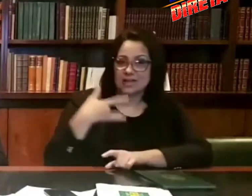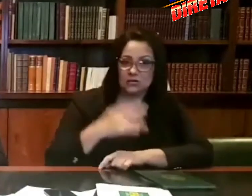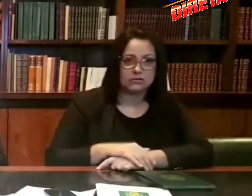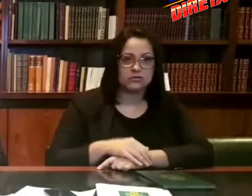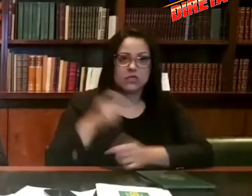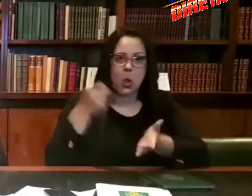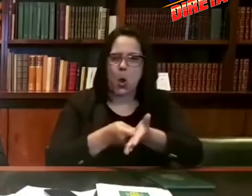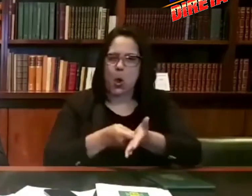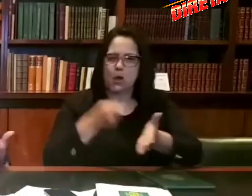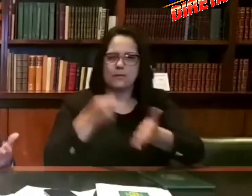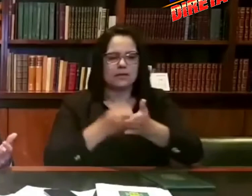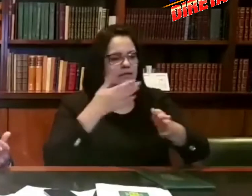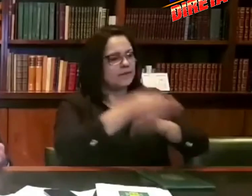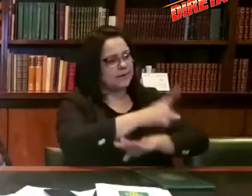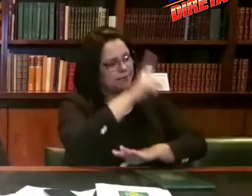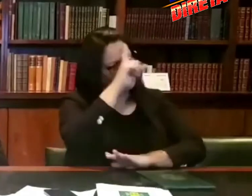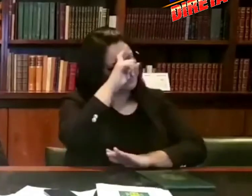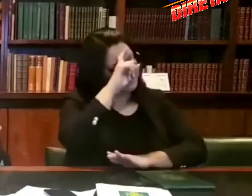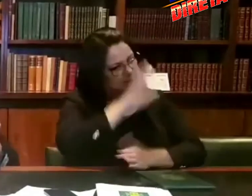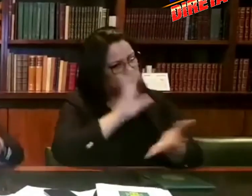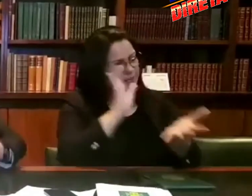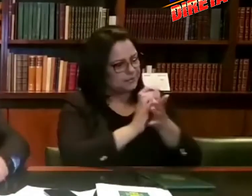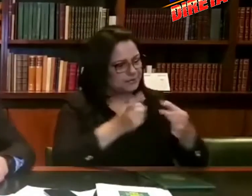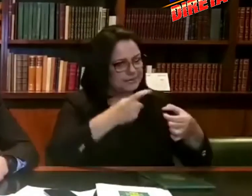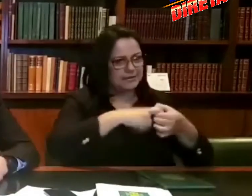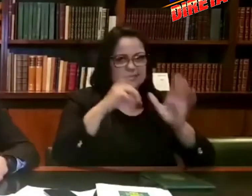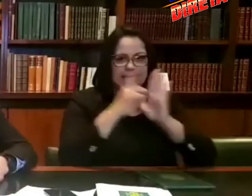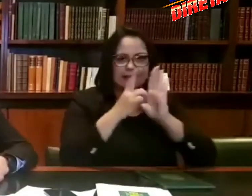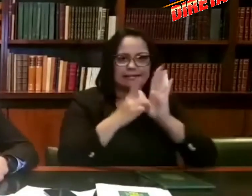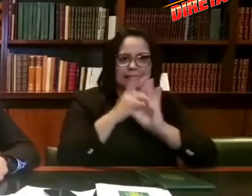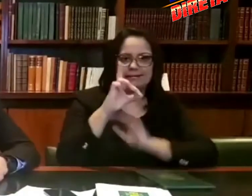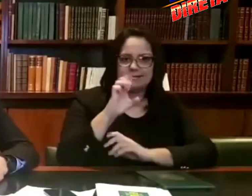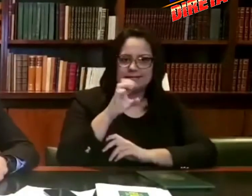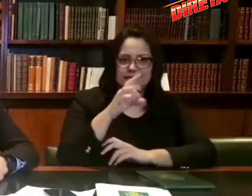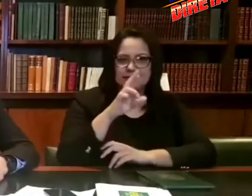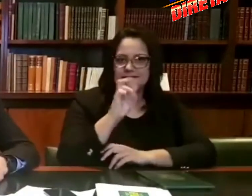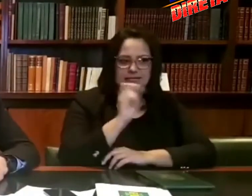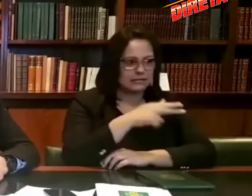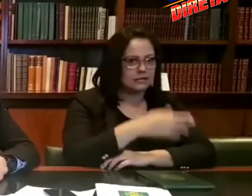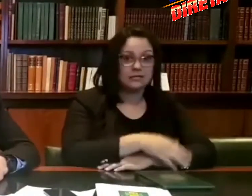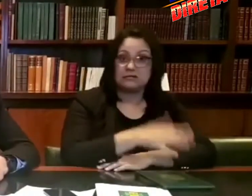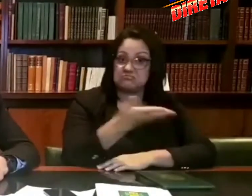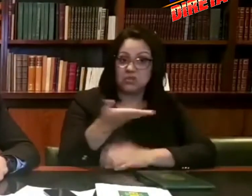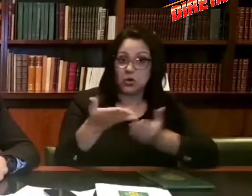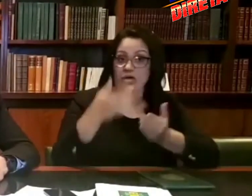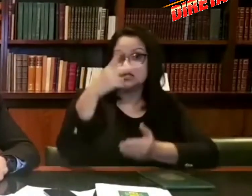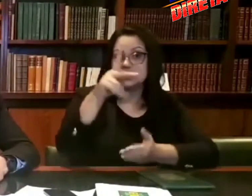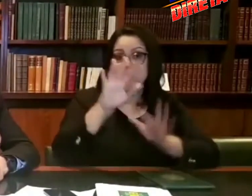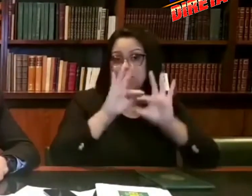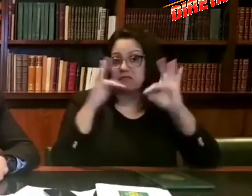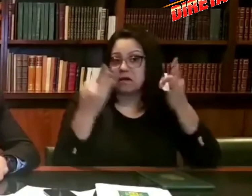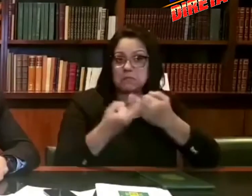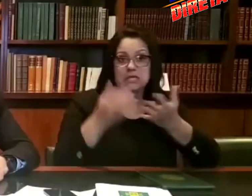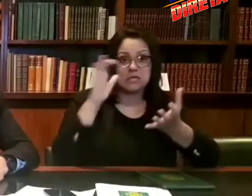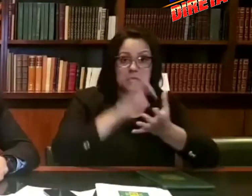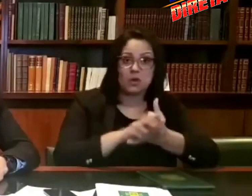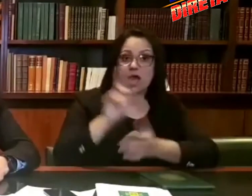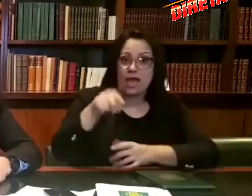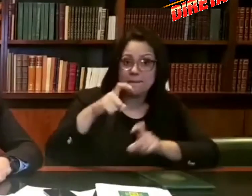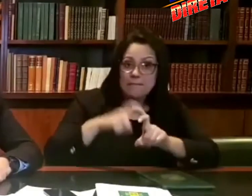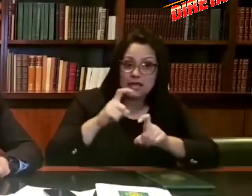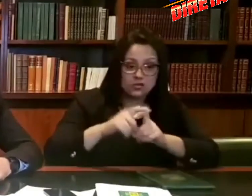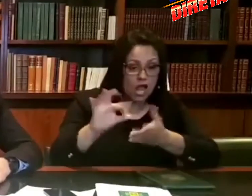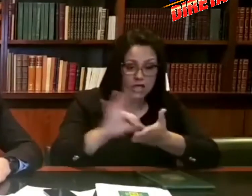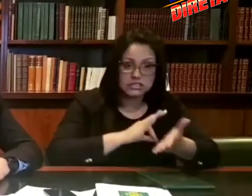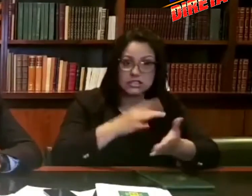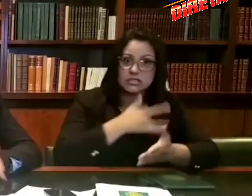clínica conveniada ao Detran, em torno de R$ 300. Você pode agora, o teu tio, o teu pai, a tua esposa, o teu esposo sendo médico,